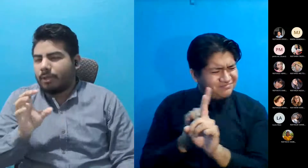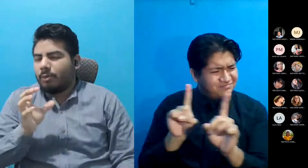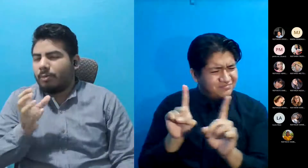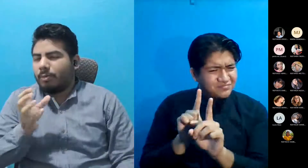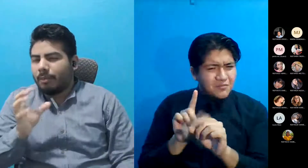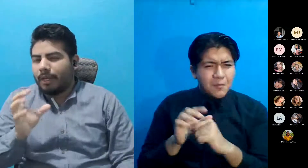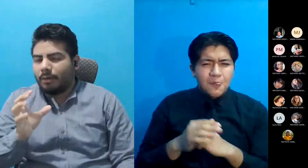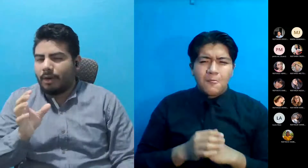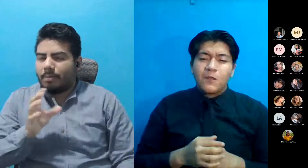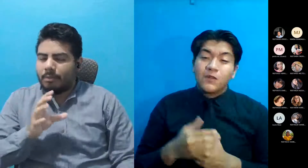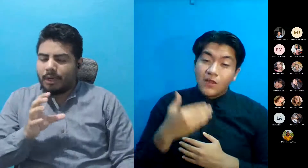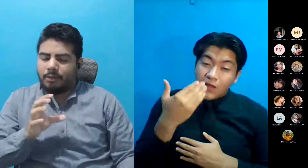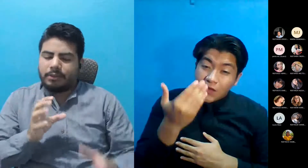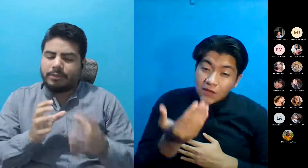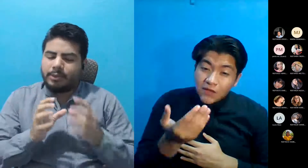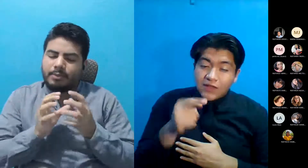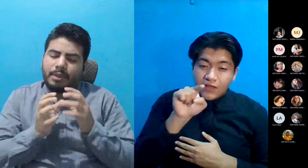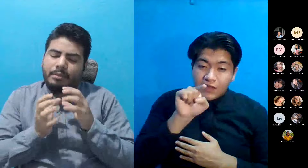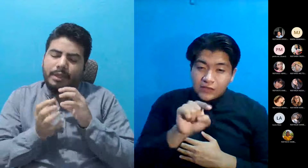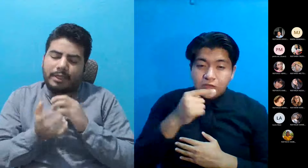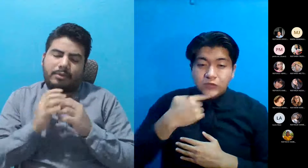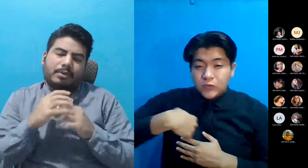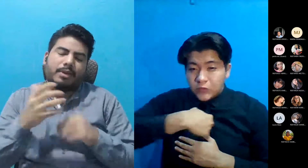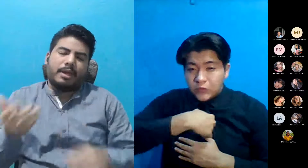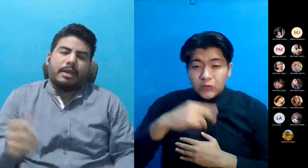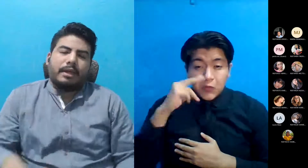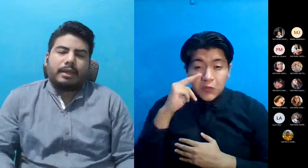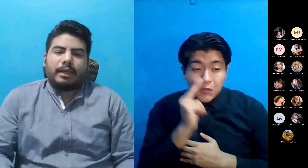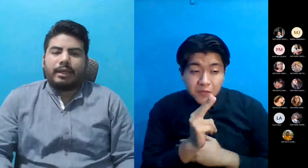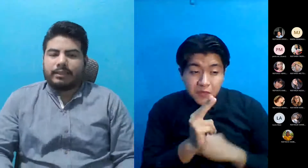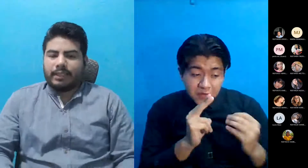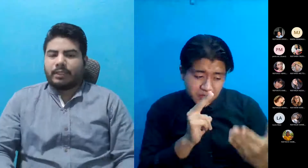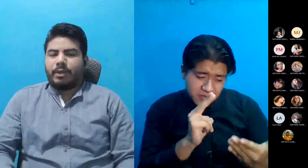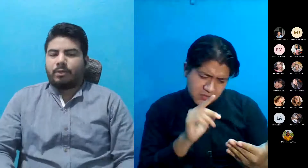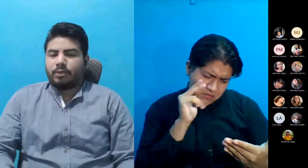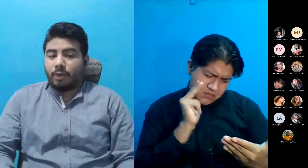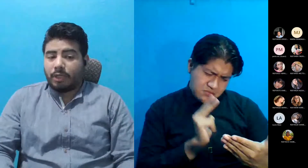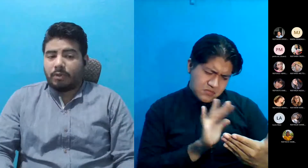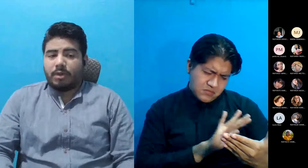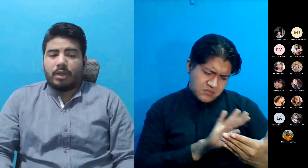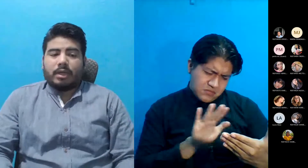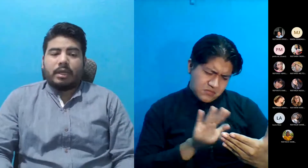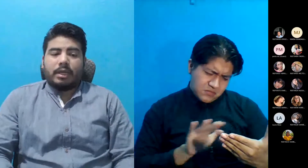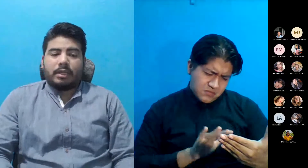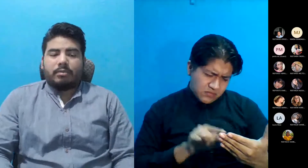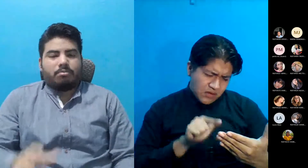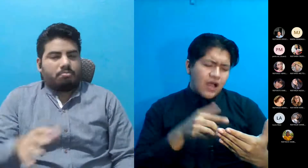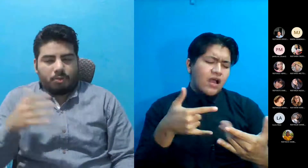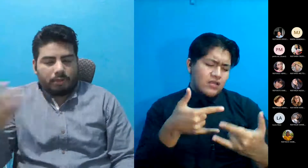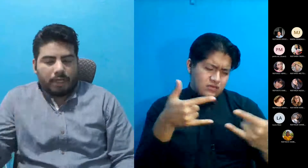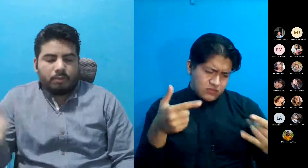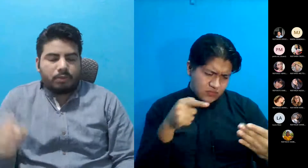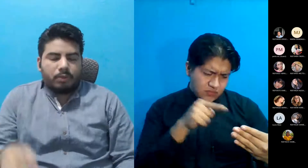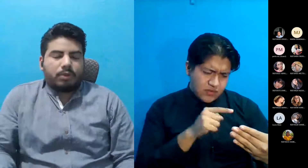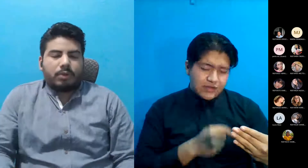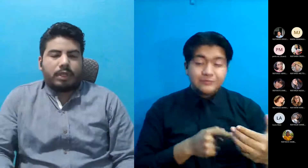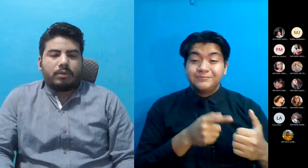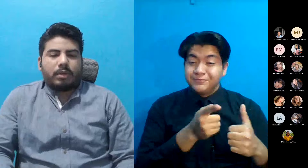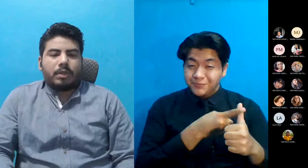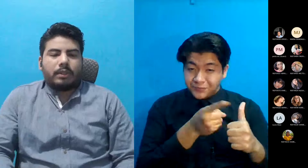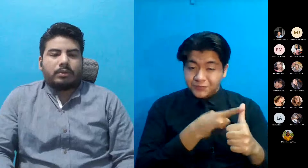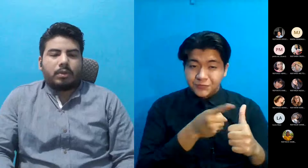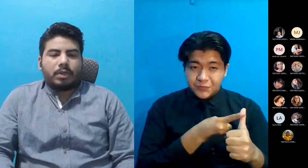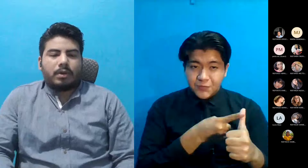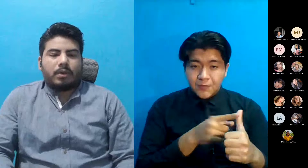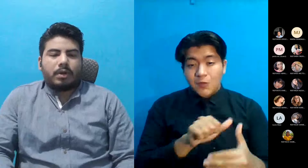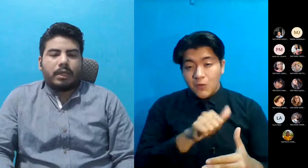ahí vemos también una primera concepción, un primer inicio en este aspecto histórico. Tenemos otro